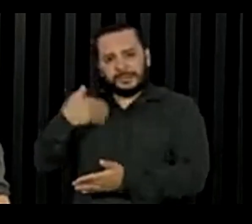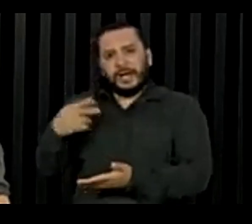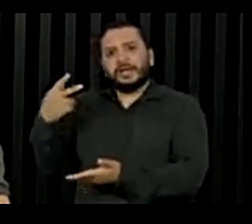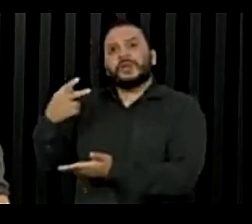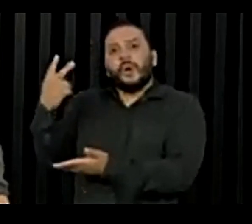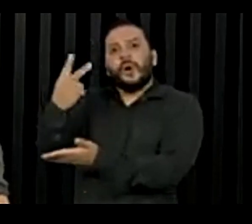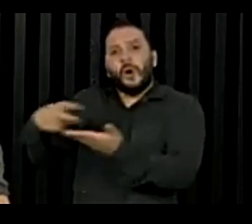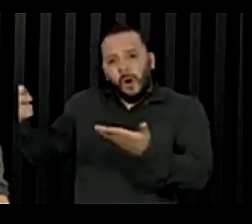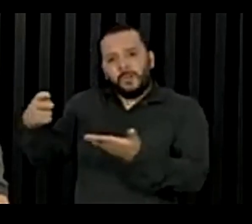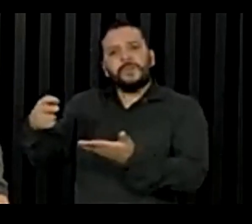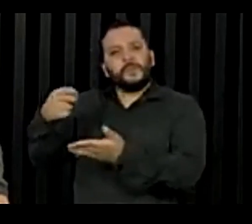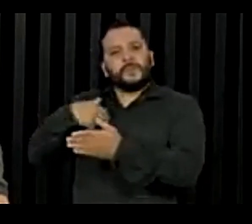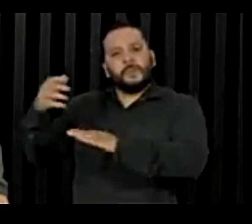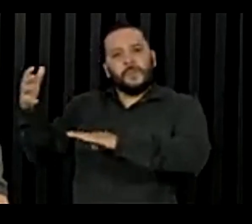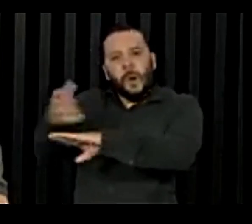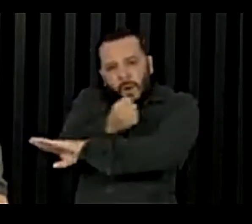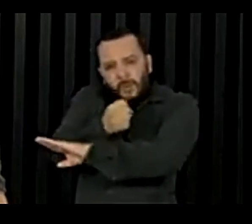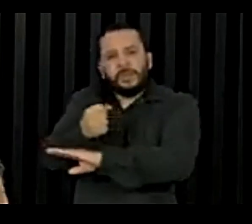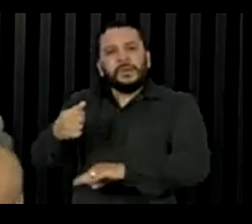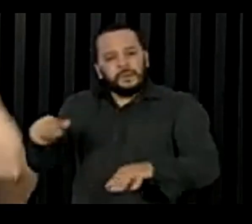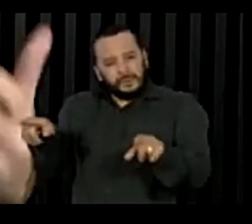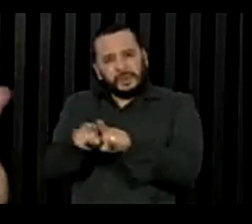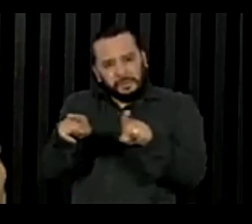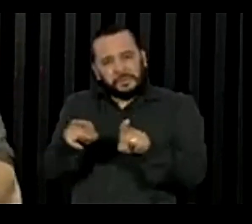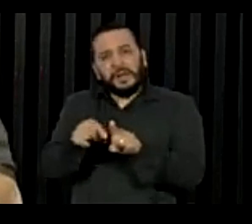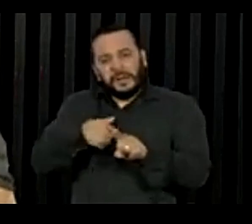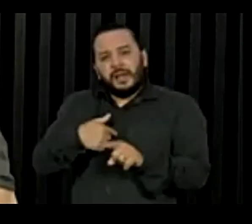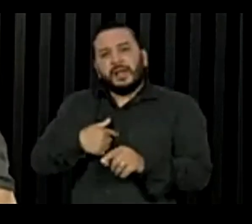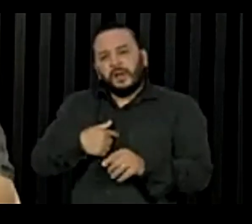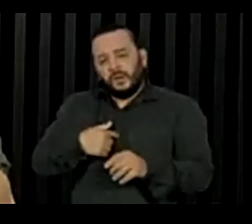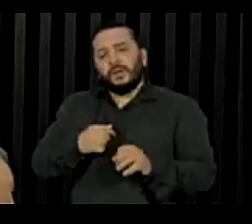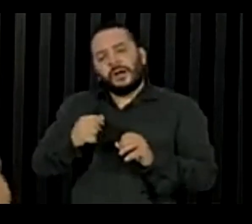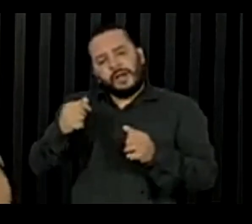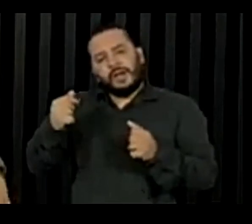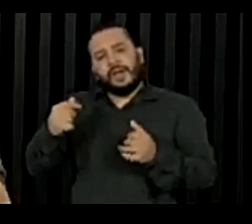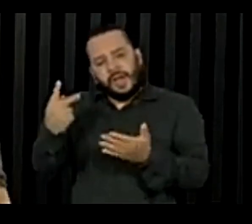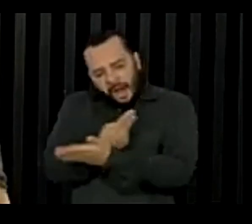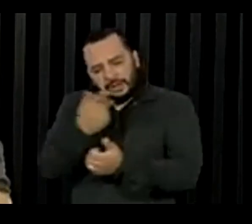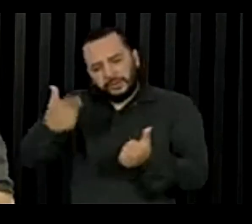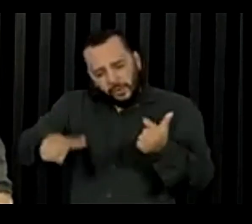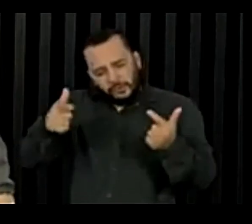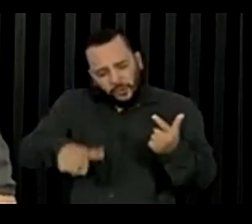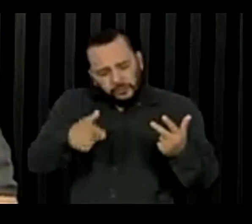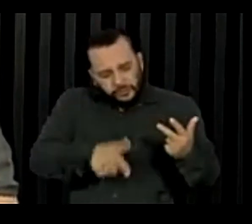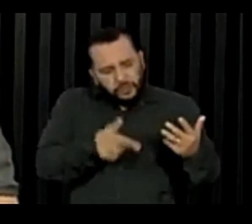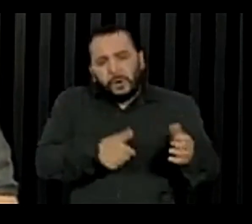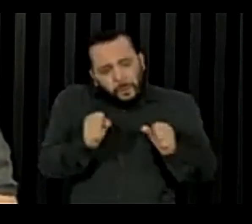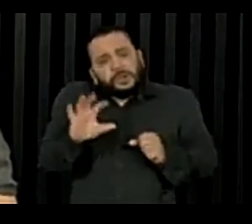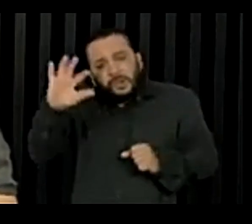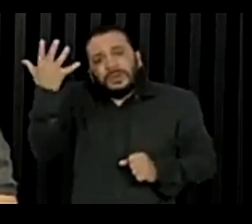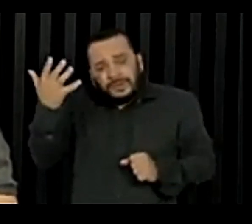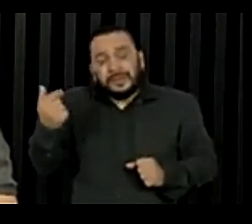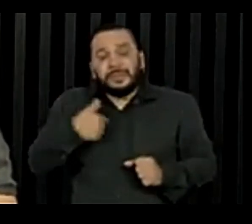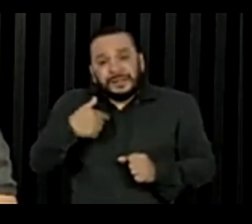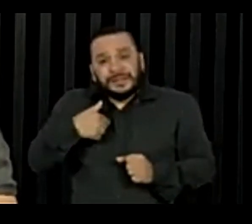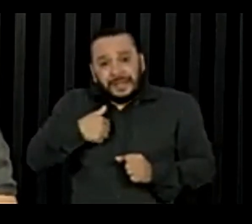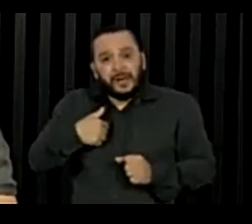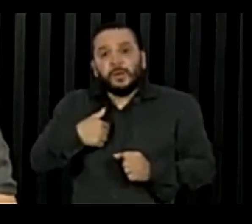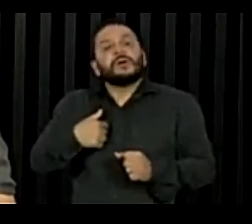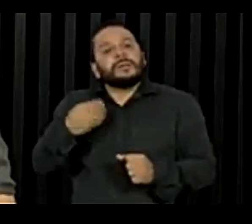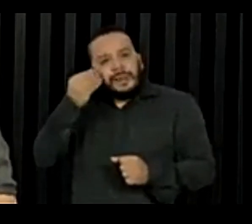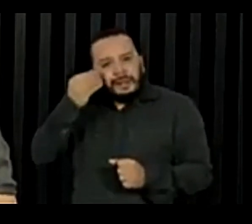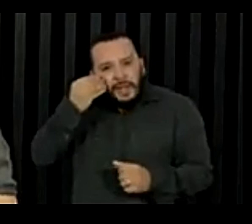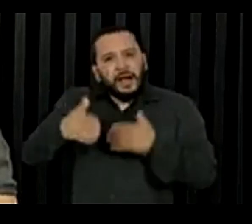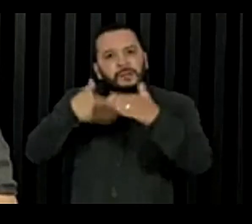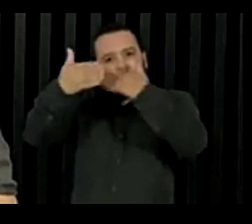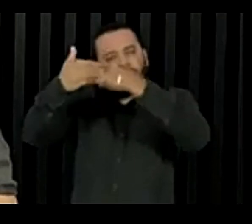de novo, e de novo, e de novo, e a única coisa que eu posso prometer não é de não errar, mas de continuar estudando, de continuar tentando evoluir, tentando melhorar. Eu